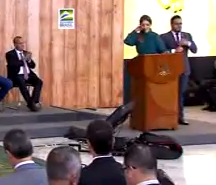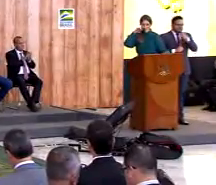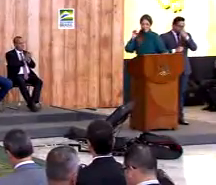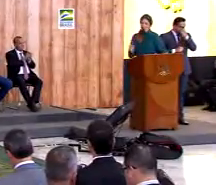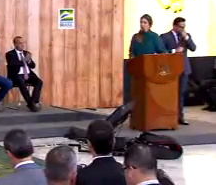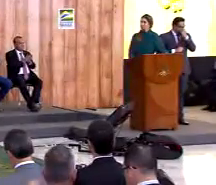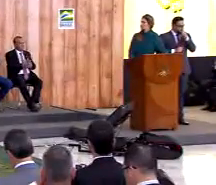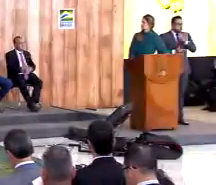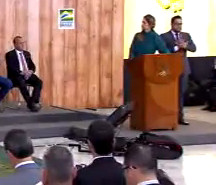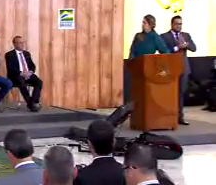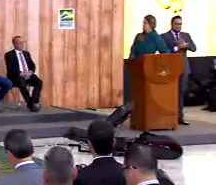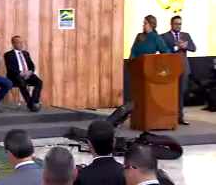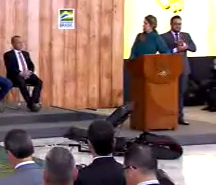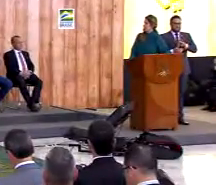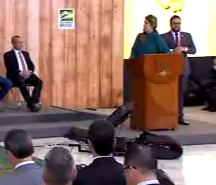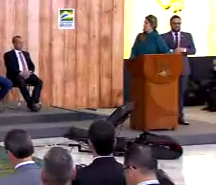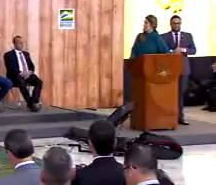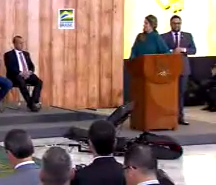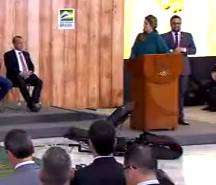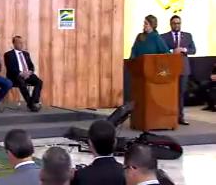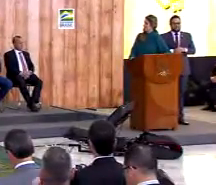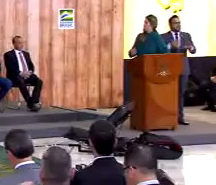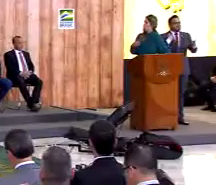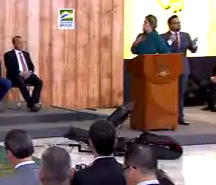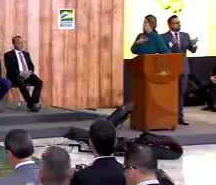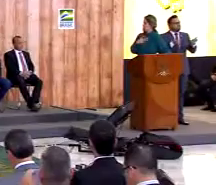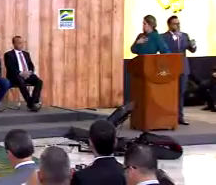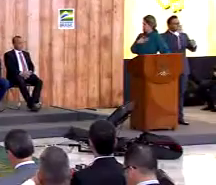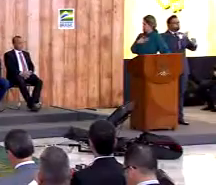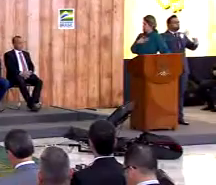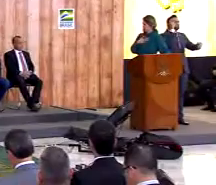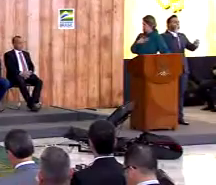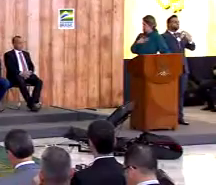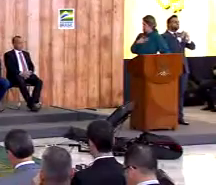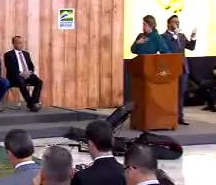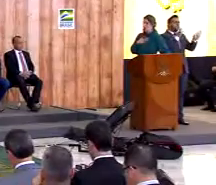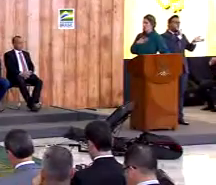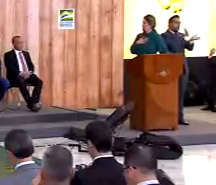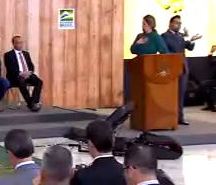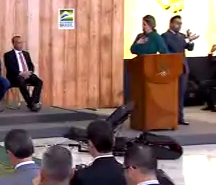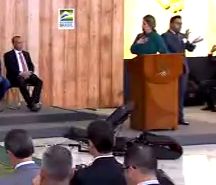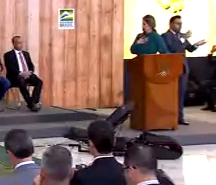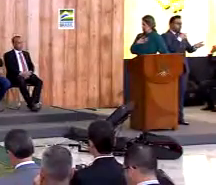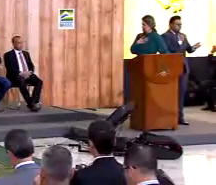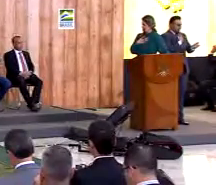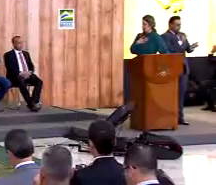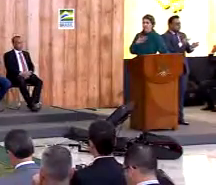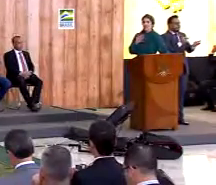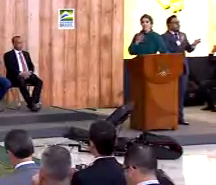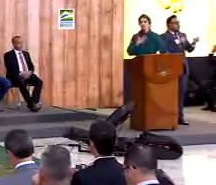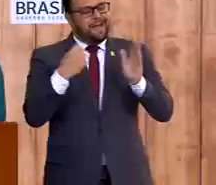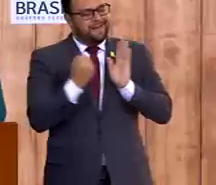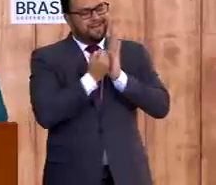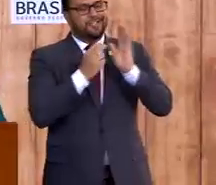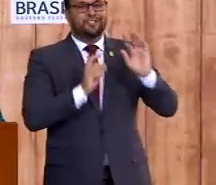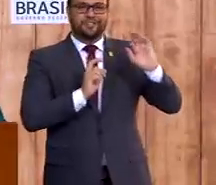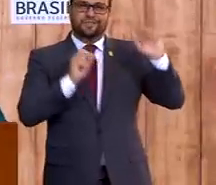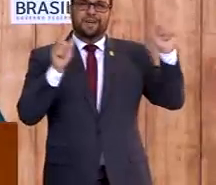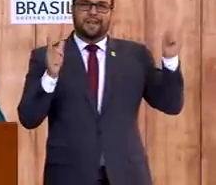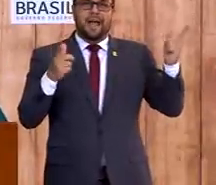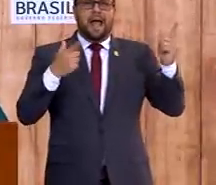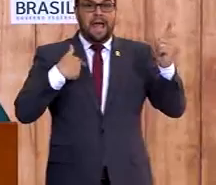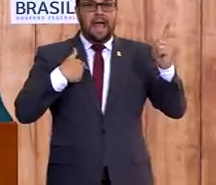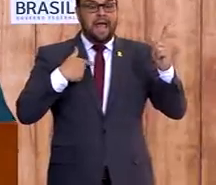E aí e pela autonomia dada na composição da nossa equipe isso faz toda a diferença eu sou